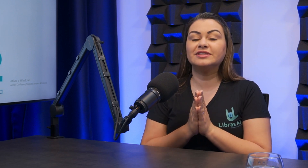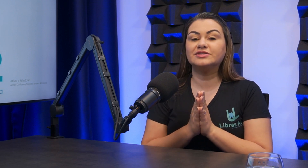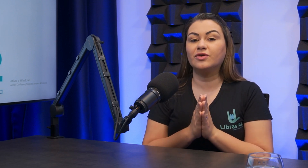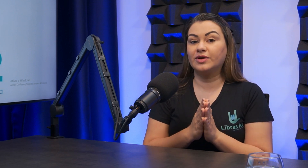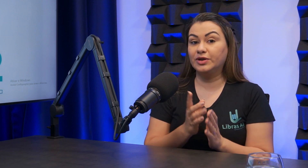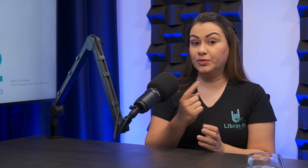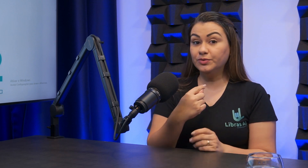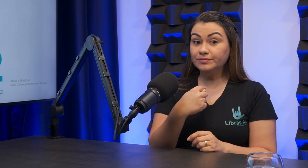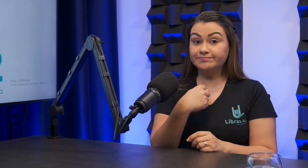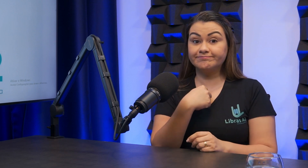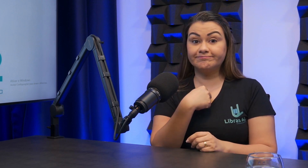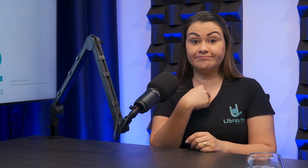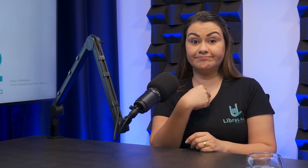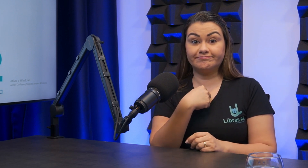ó. Eu